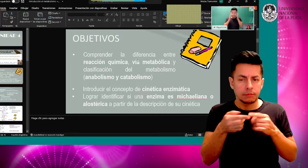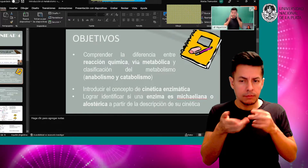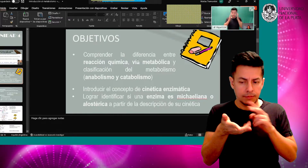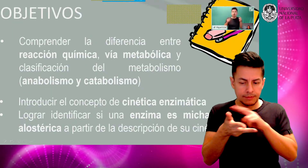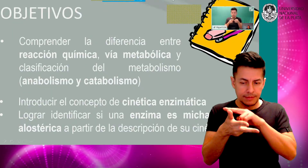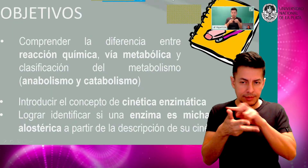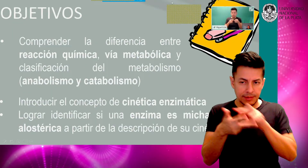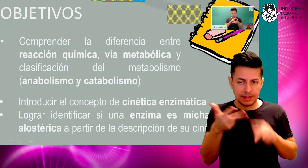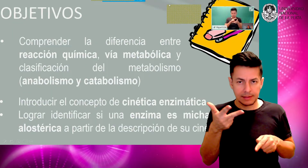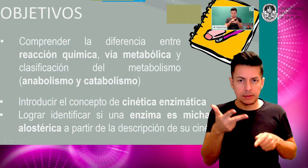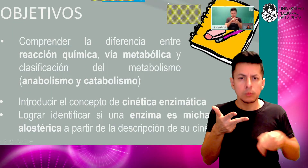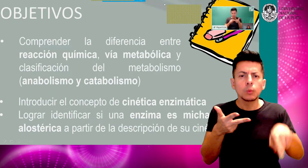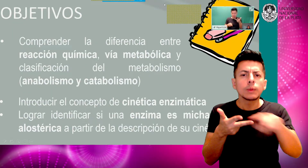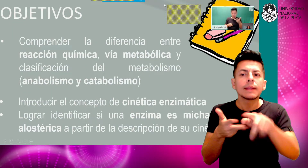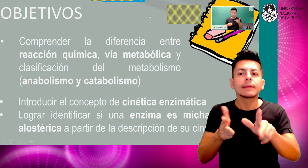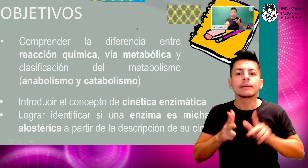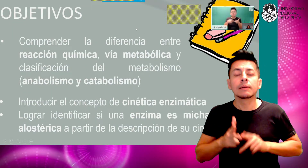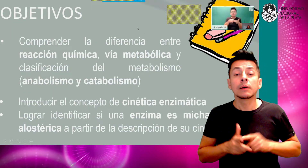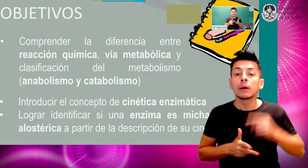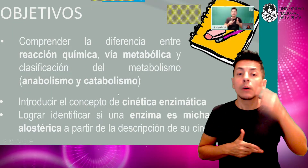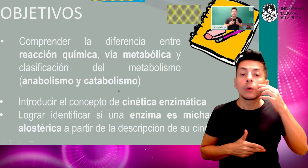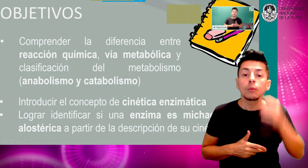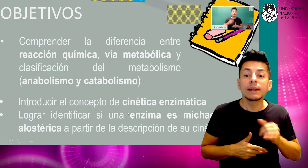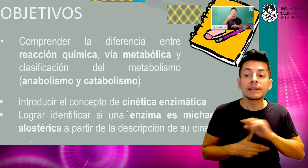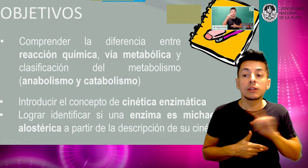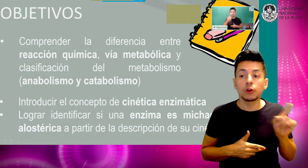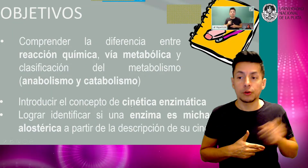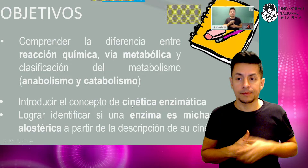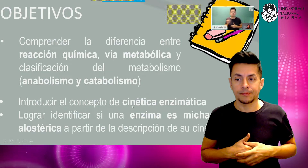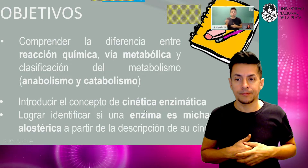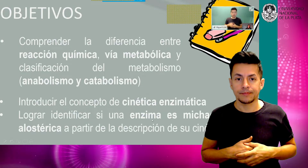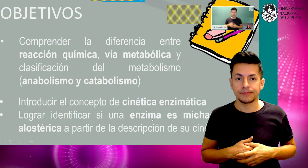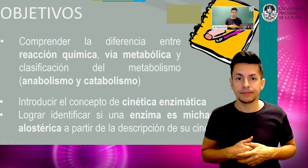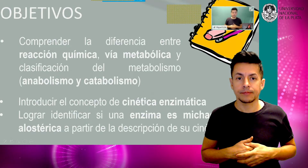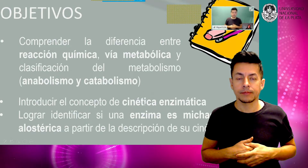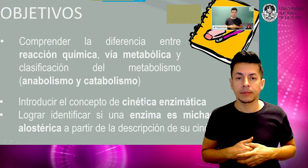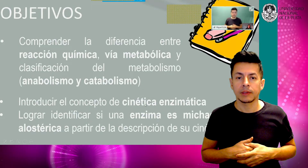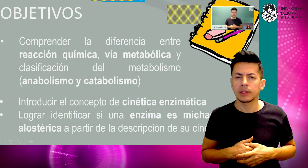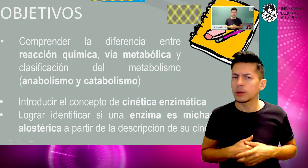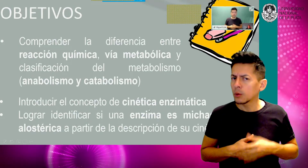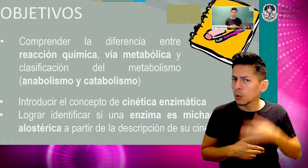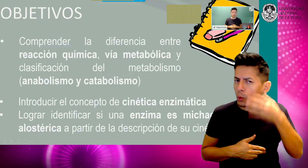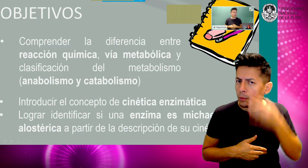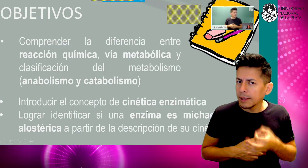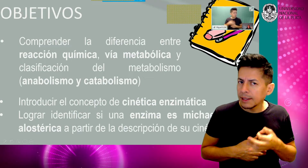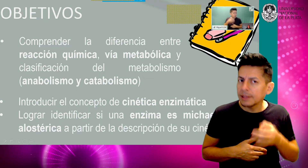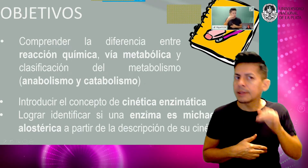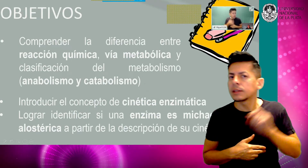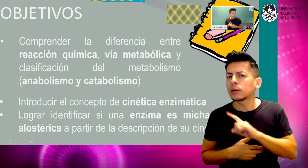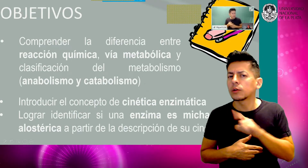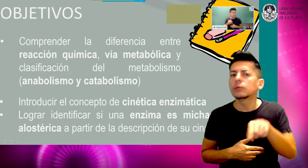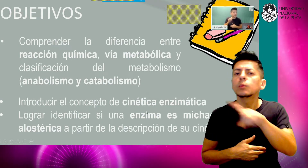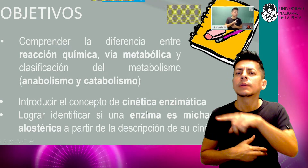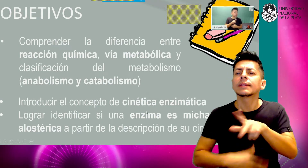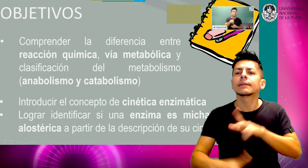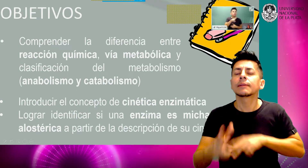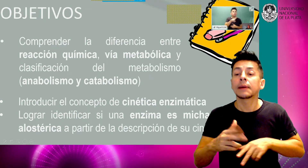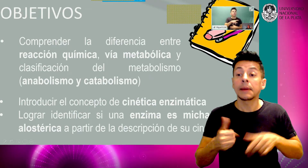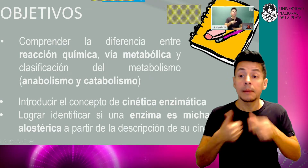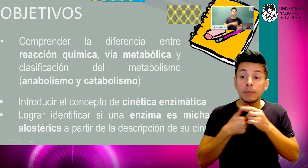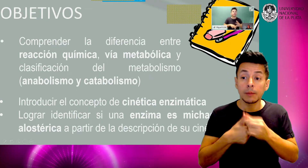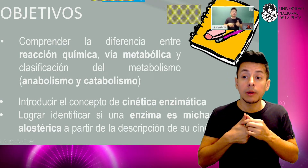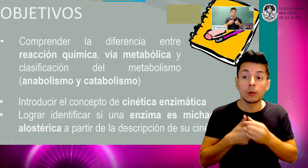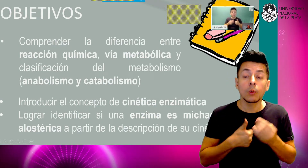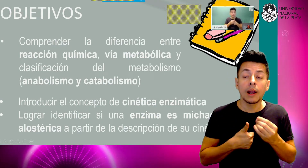y díganme si quedó alguna pregunta asociada a estos objetivos, si creen que los cumplimos o no los cumplimos. Entonces, el primer